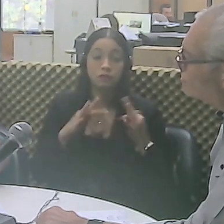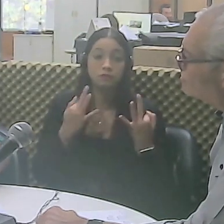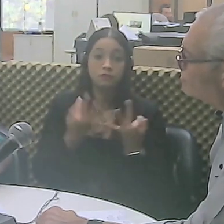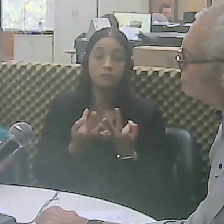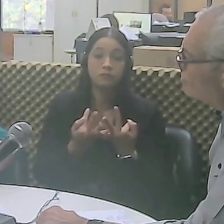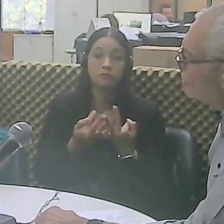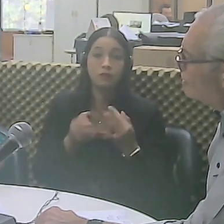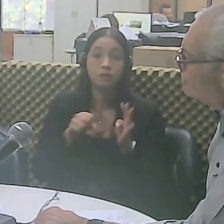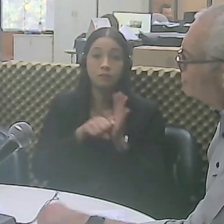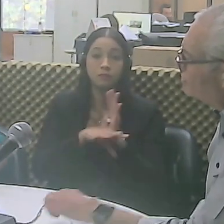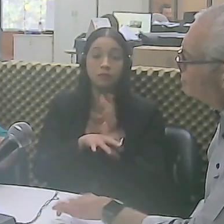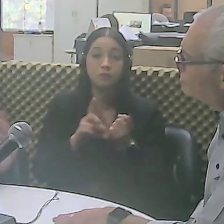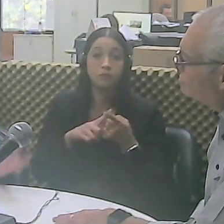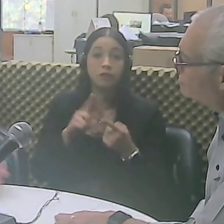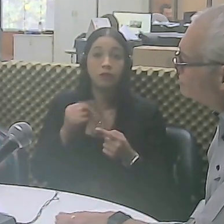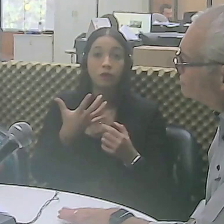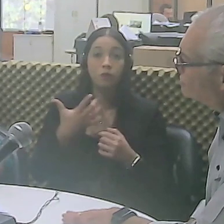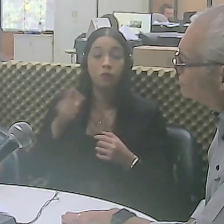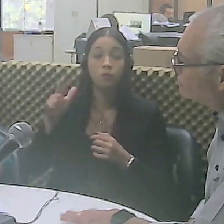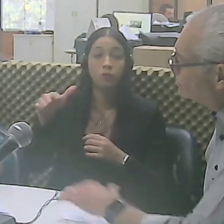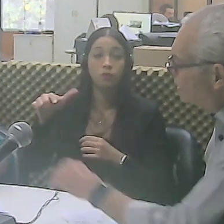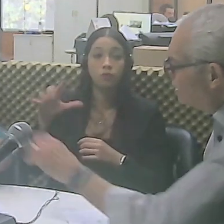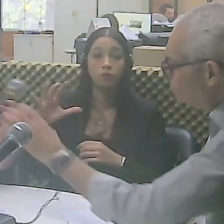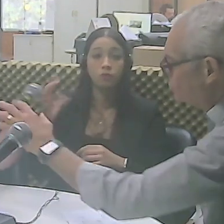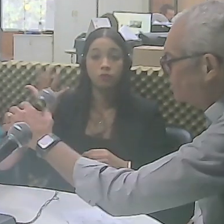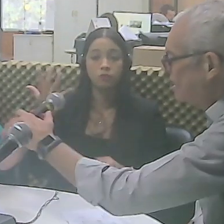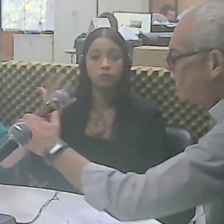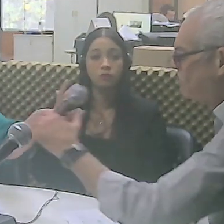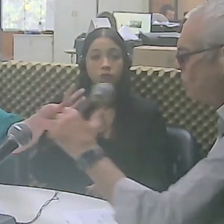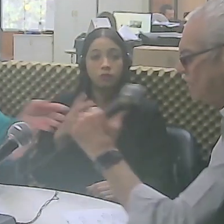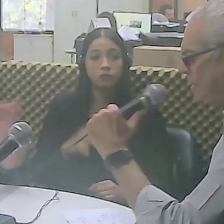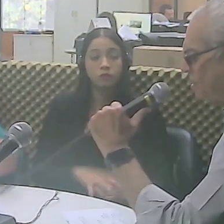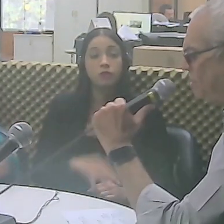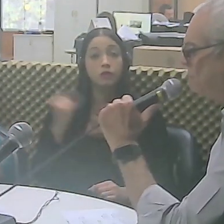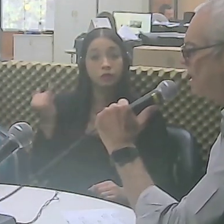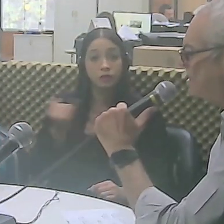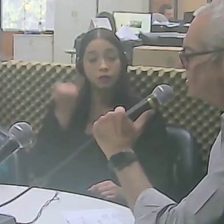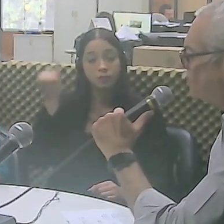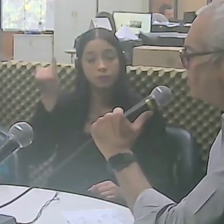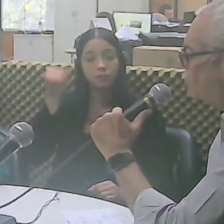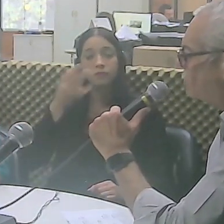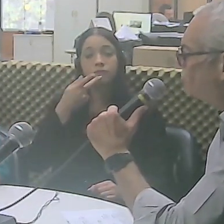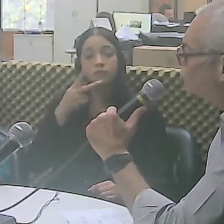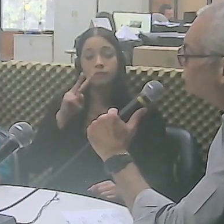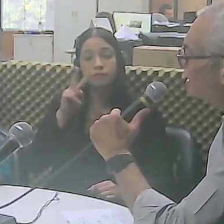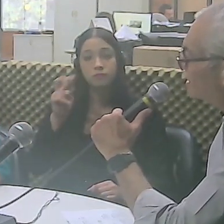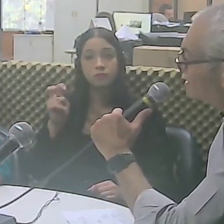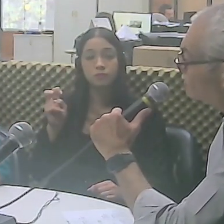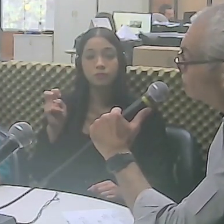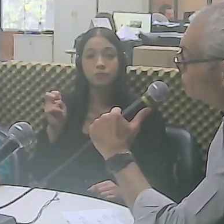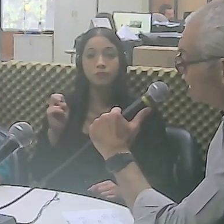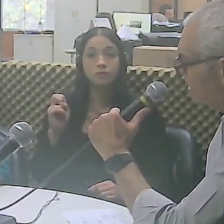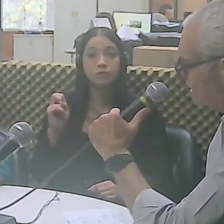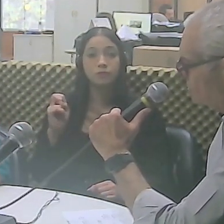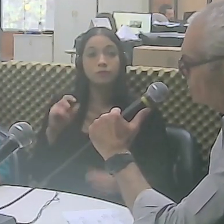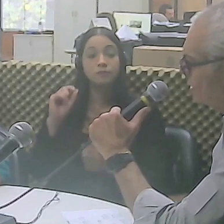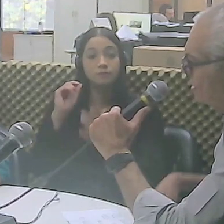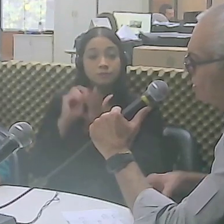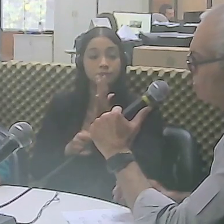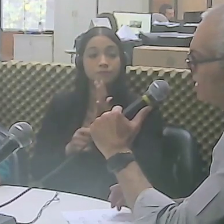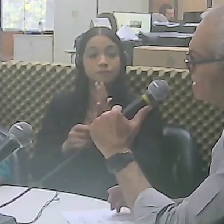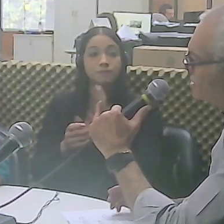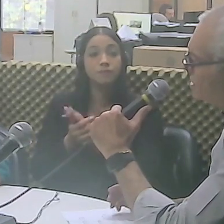que serão beneficiadas, porque isso aí já é um outro momento, não? Isso, Daniela, é importante demais a gente falar um pouquinho sobre a questão do